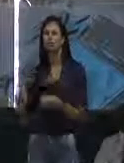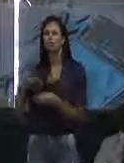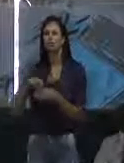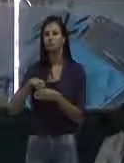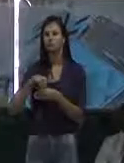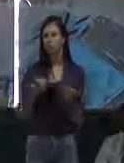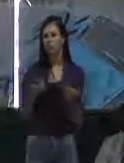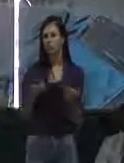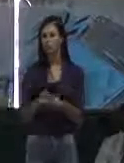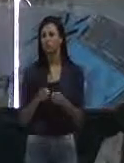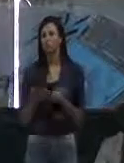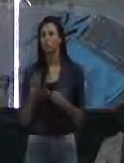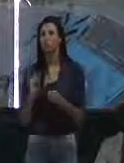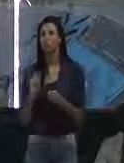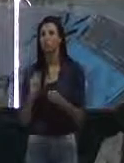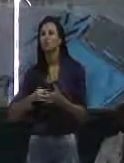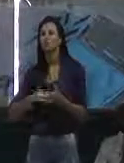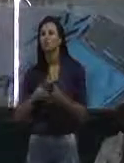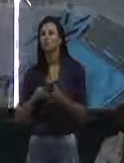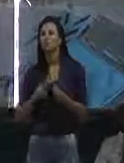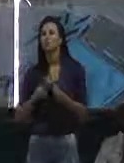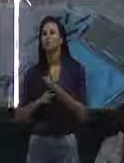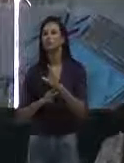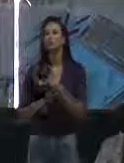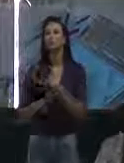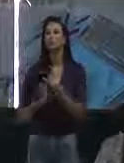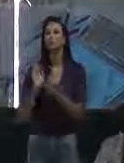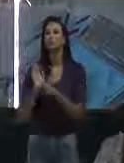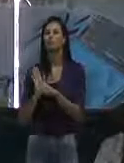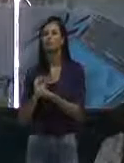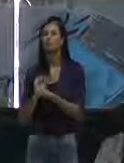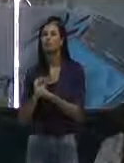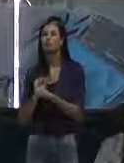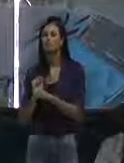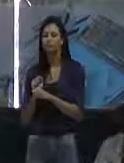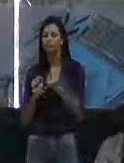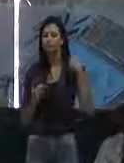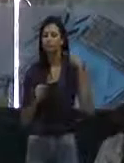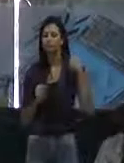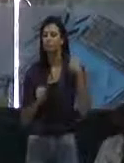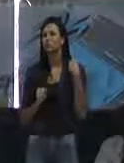naquele momento, no sentido da cassação do ex-prefeito Valderico Reis.